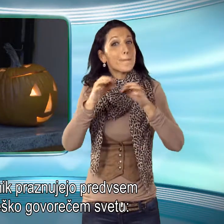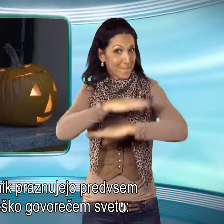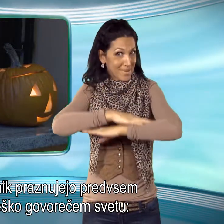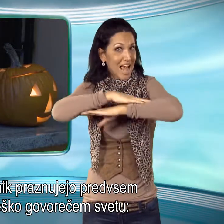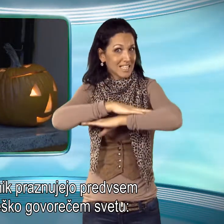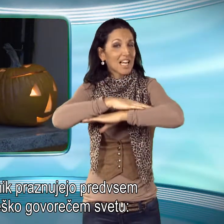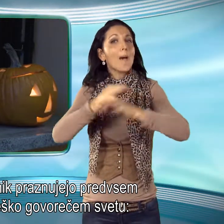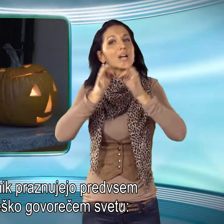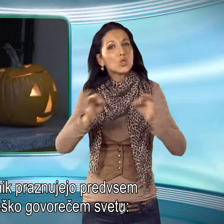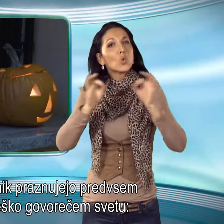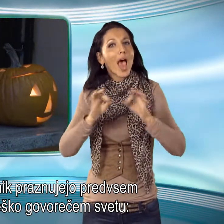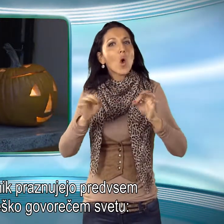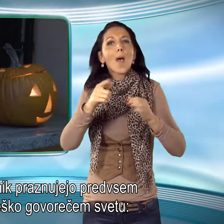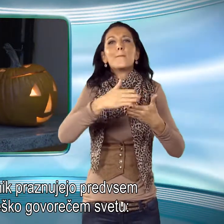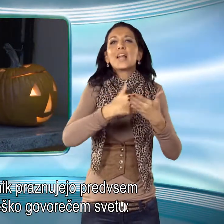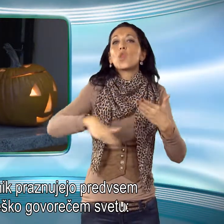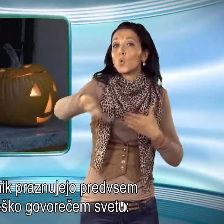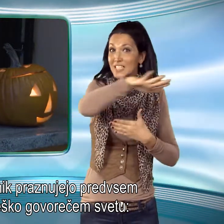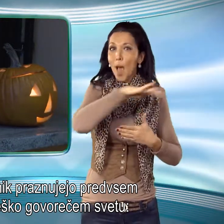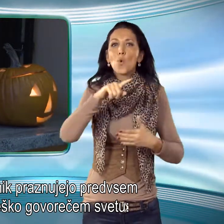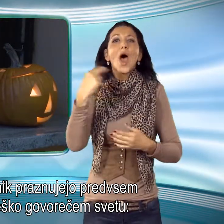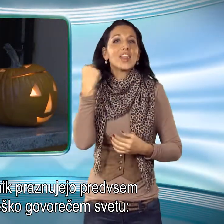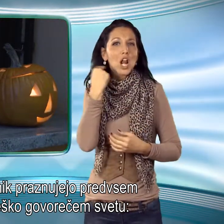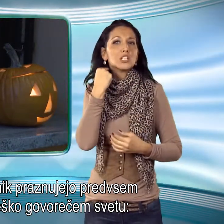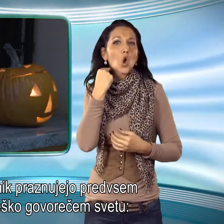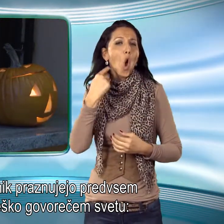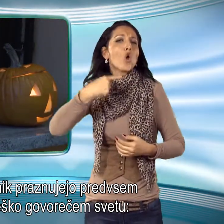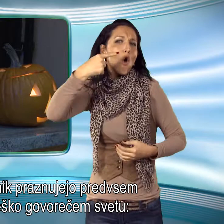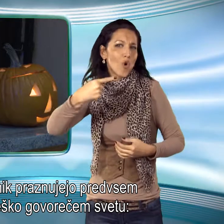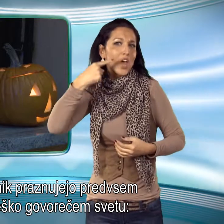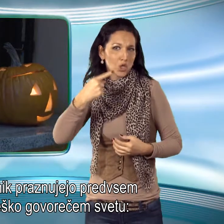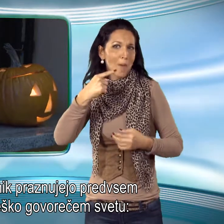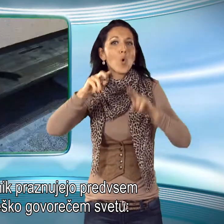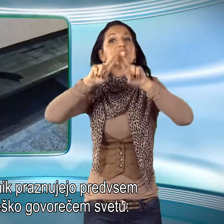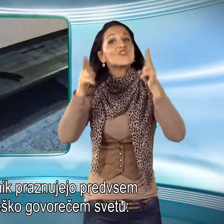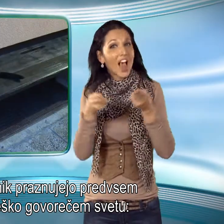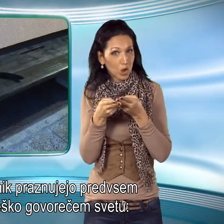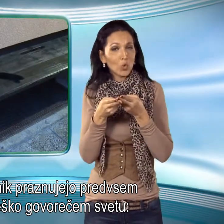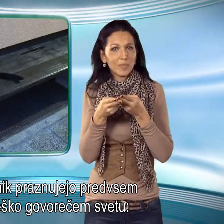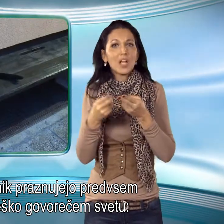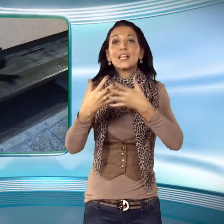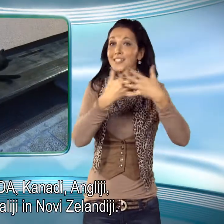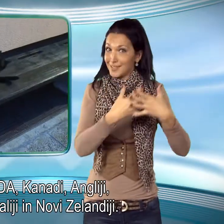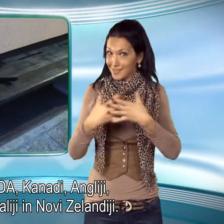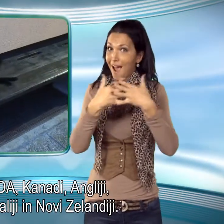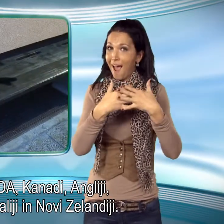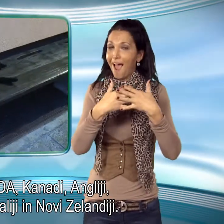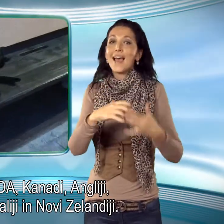praznik praznujejo predvsem v angleško govorečem svetu, v ZDA, Kanadi, Angliji, Avstraliji in